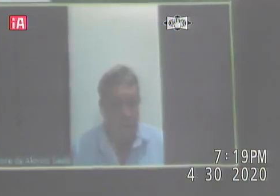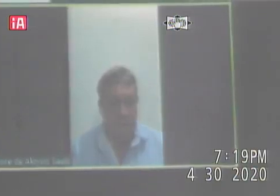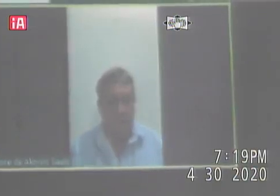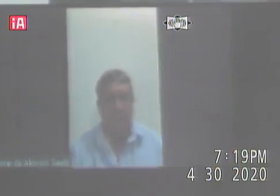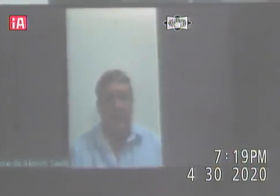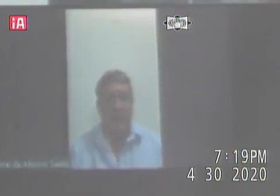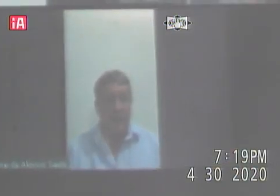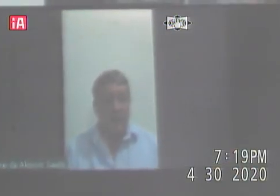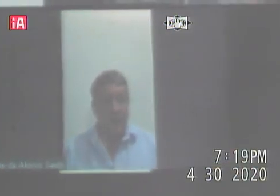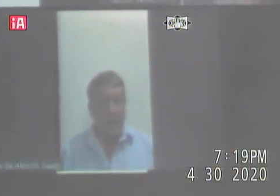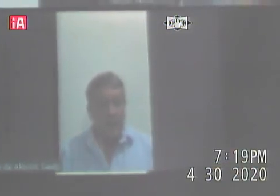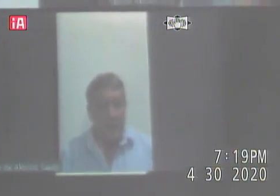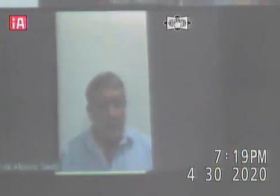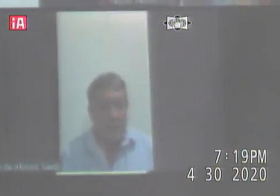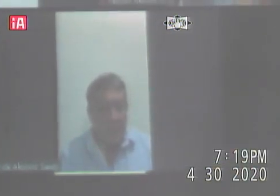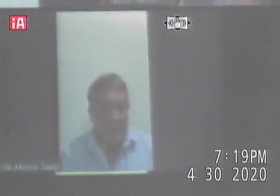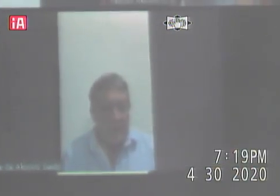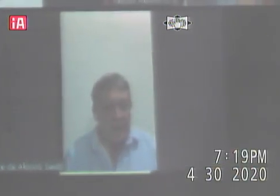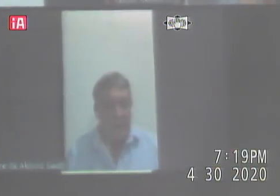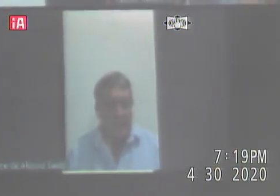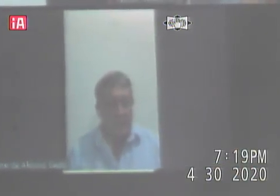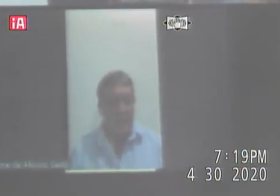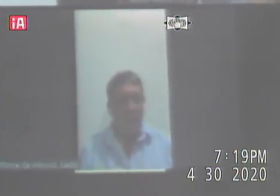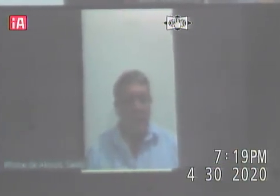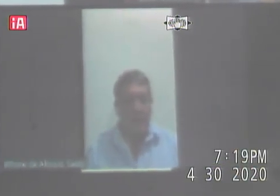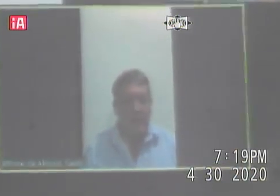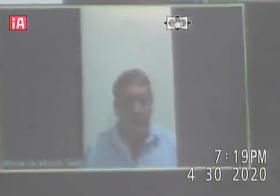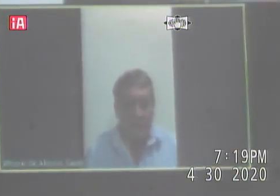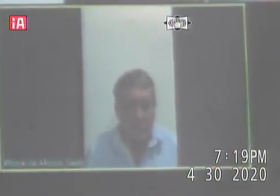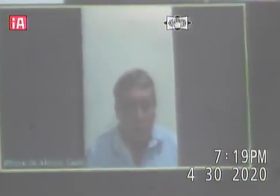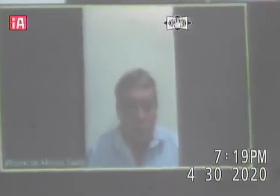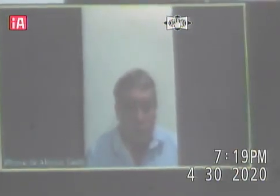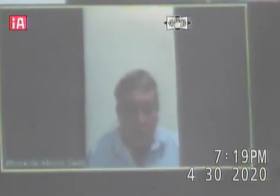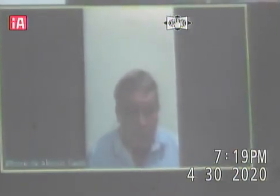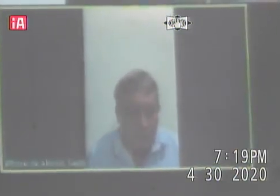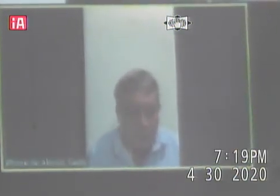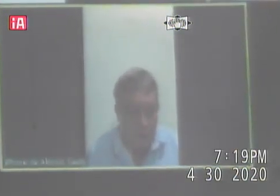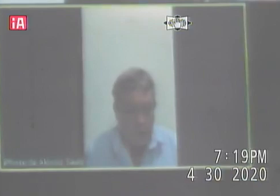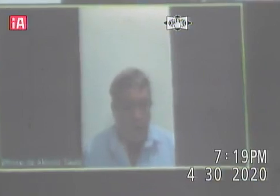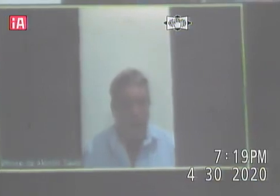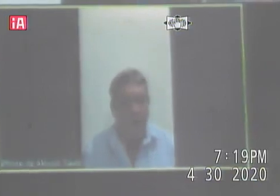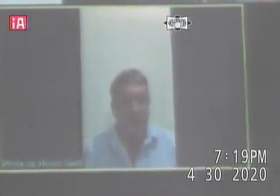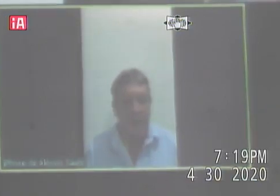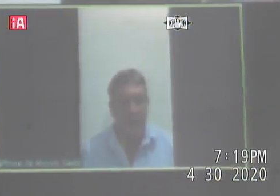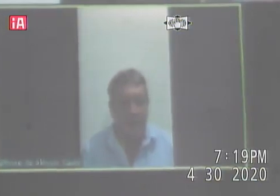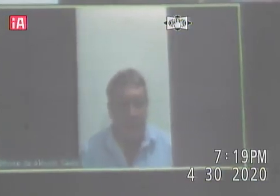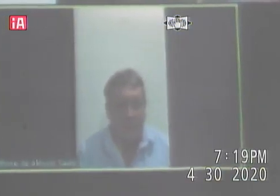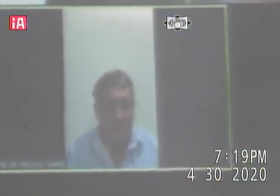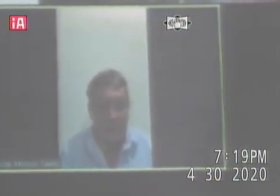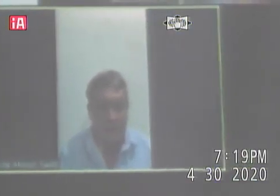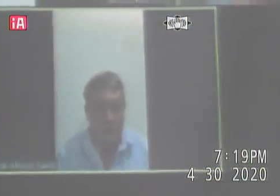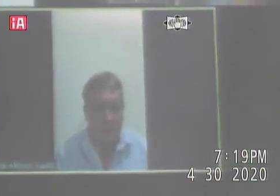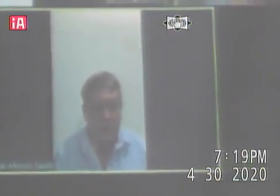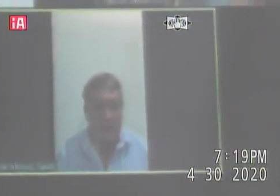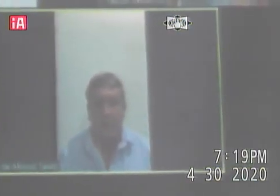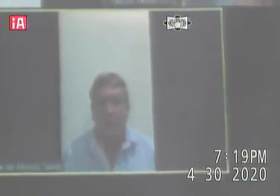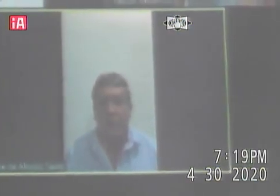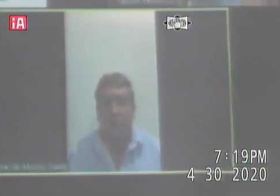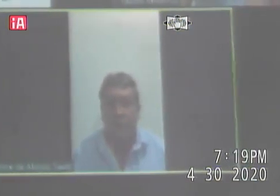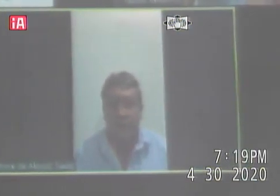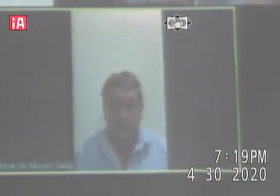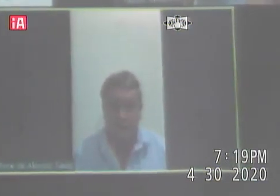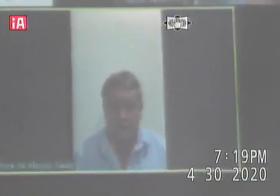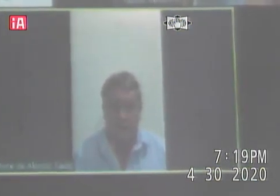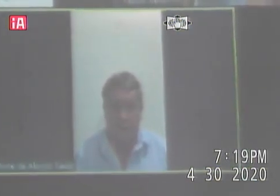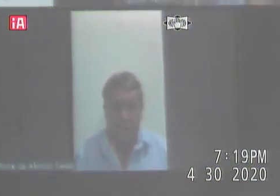irreversível. Estamos recebendo pacientes contradizendo o primeiro vídeo apresentado nas redes sociais pelo